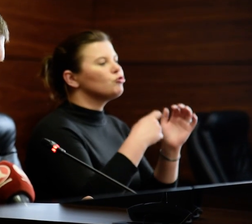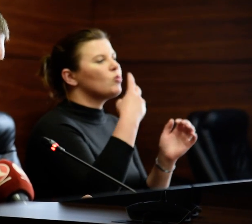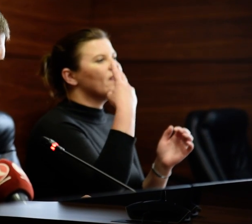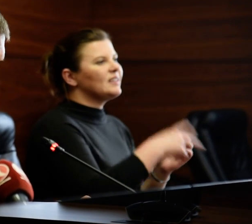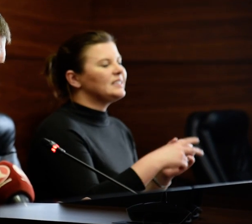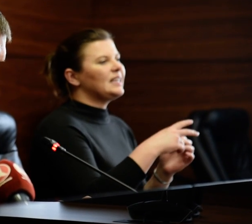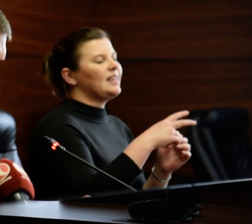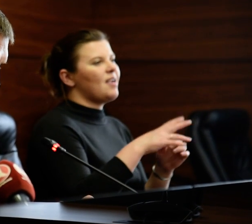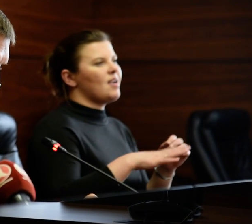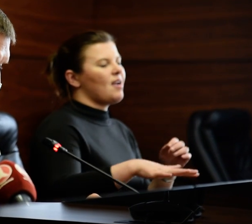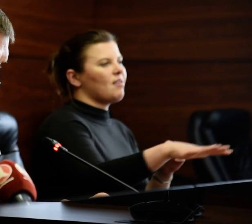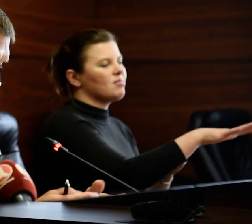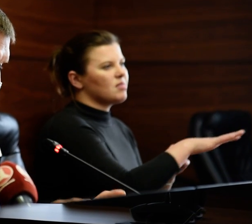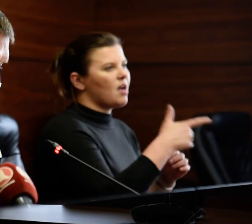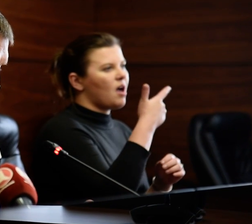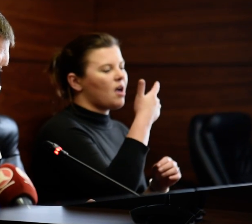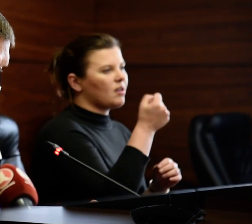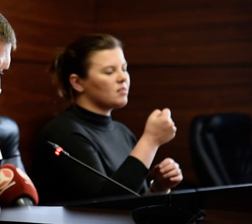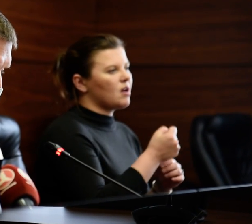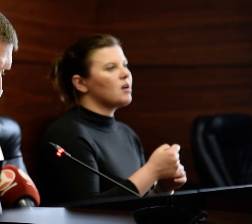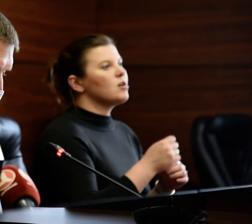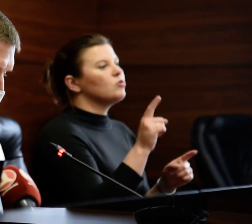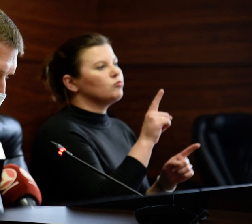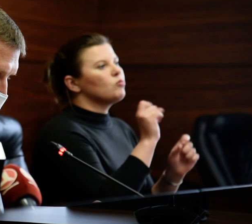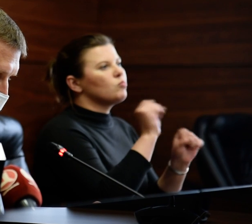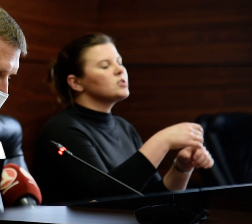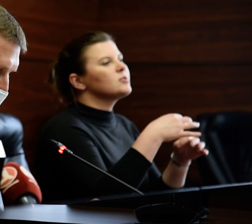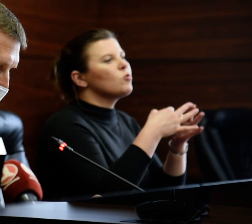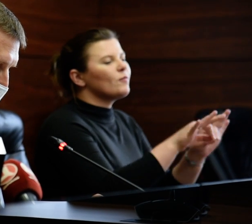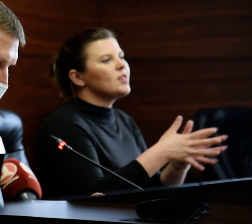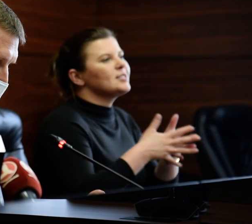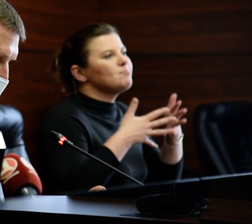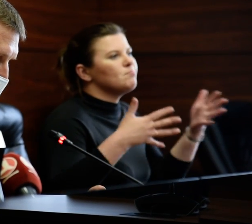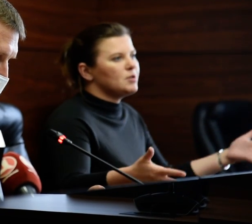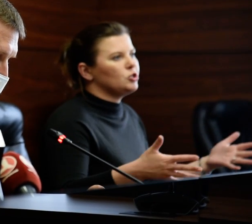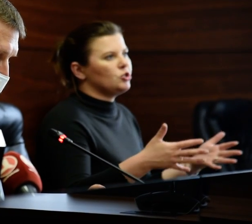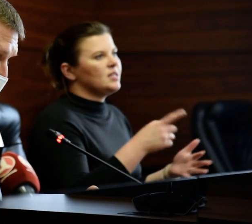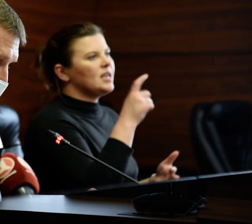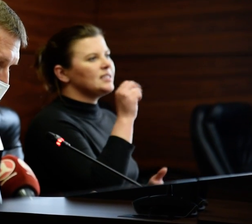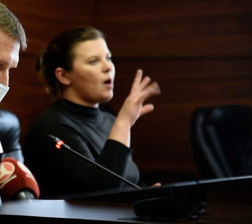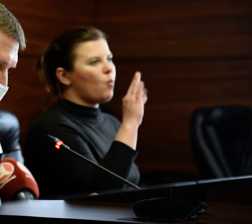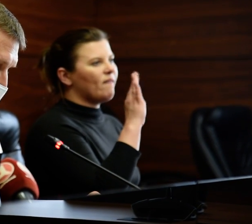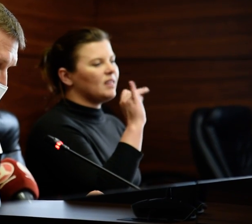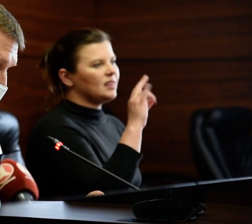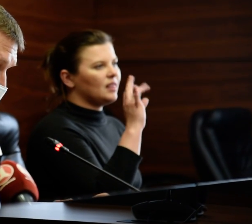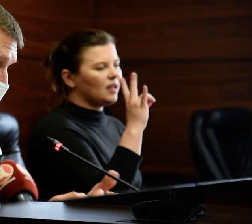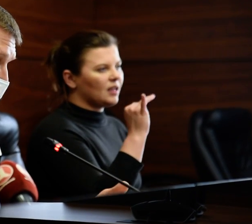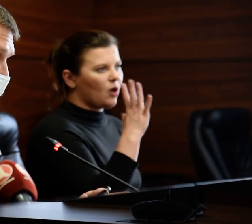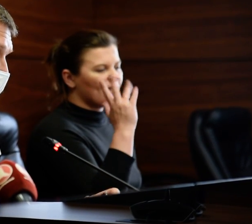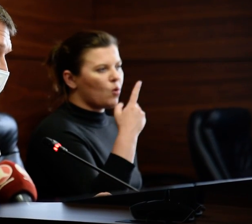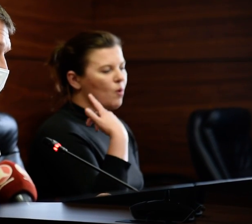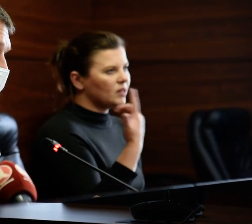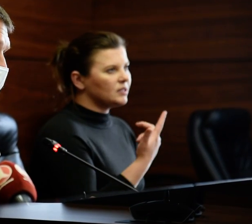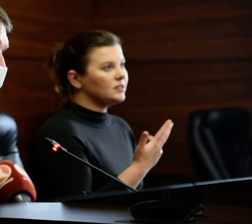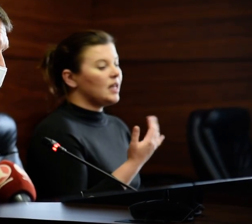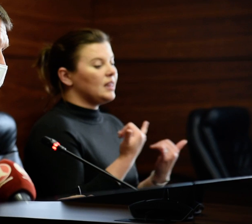523 гектар, що дозволить збільшити природно-заповідний фонд області. Але ну, нині